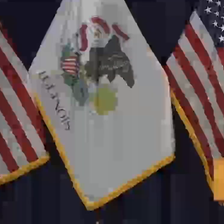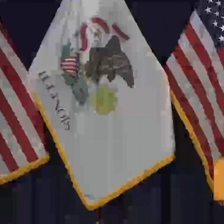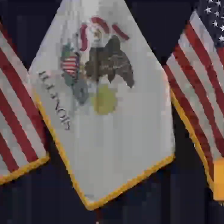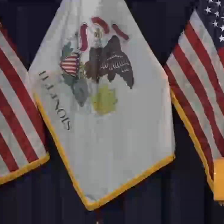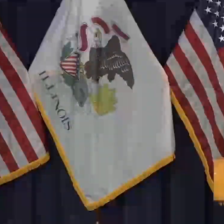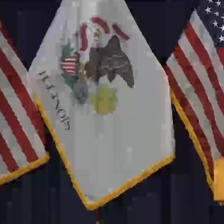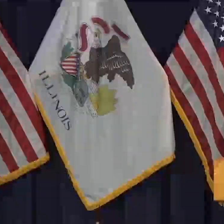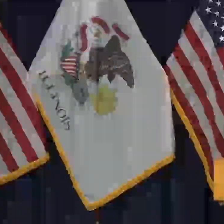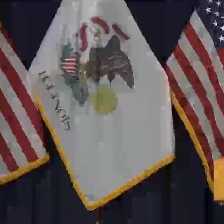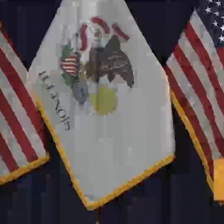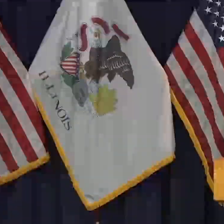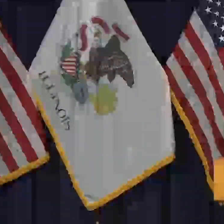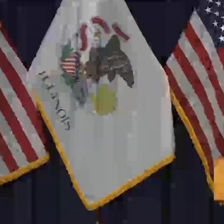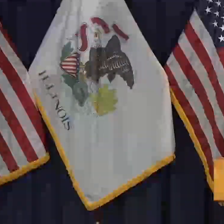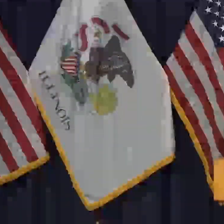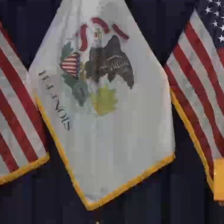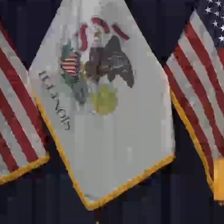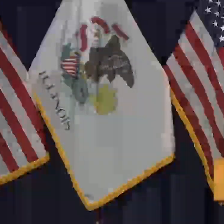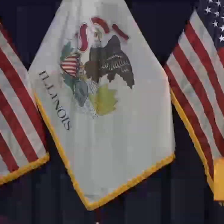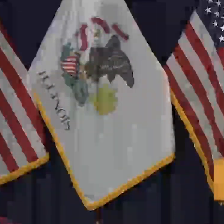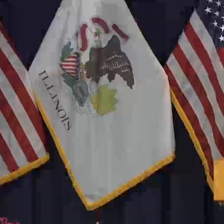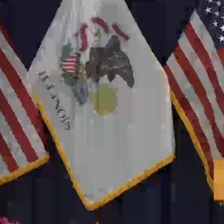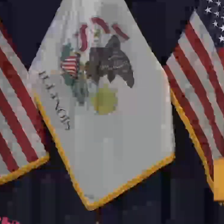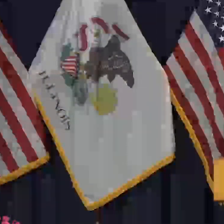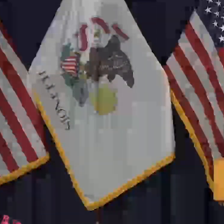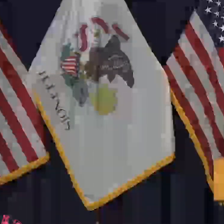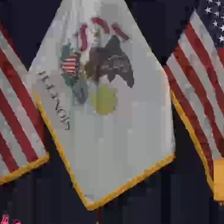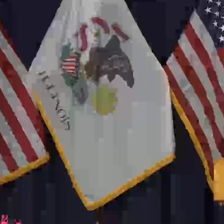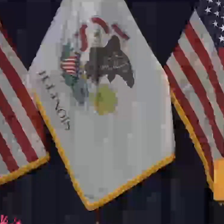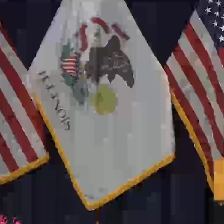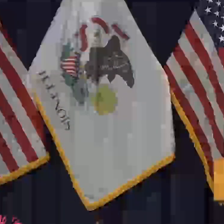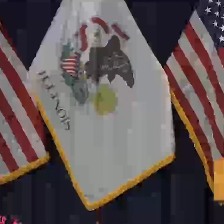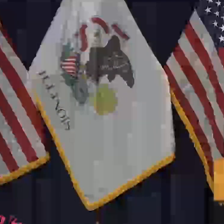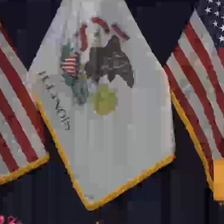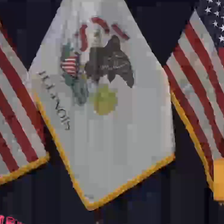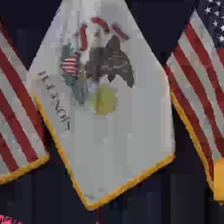2,270 casos nuevos de COVID-19 por un total de